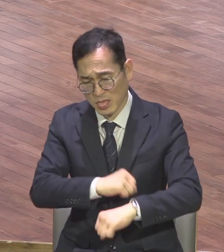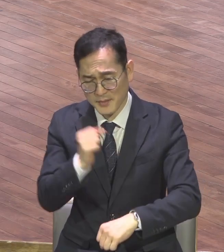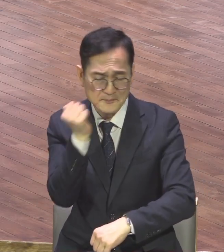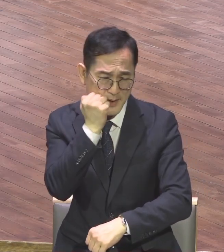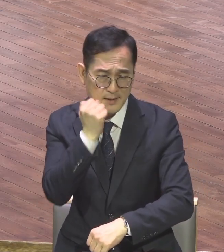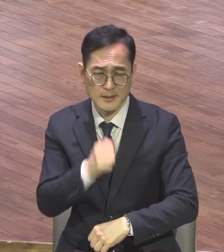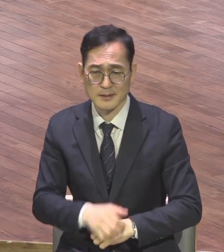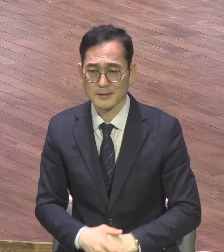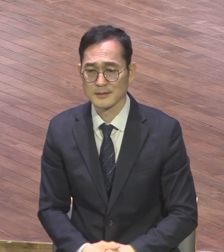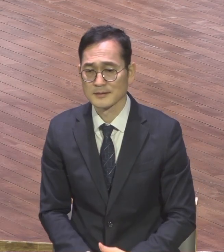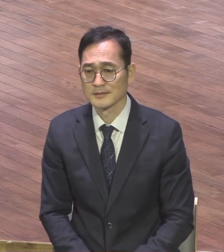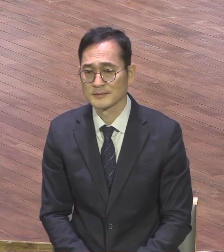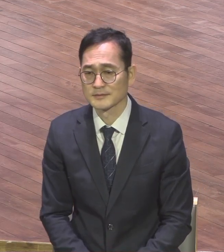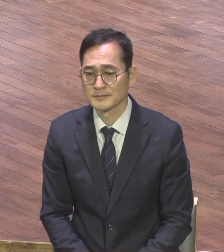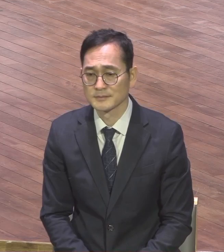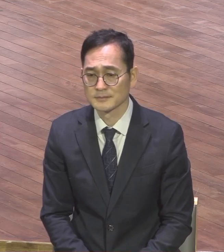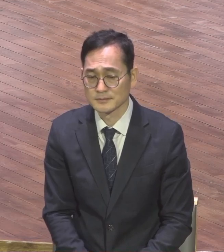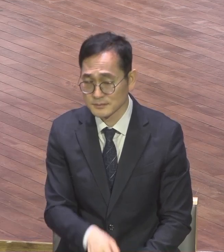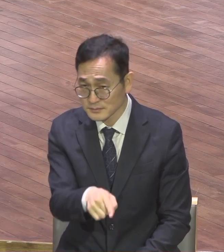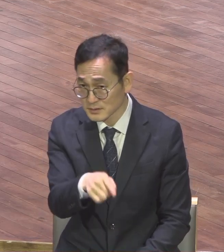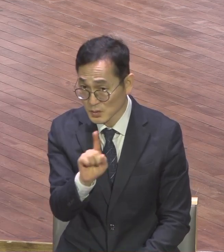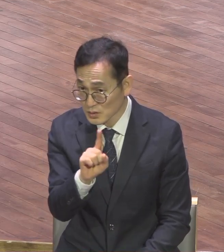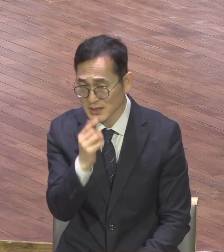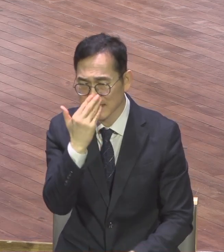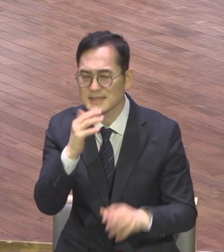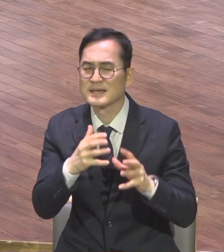처절하게 망한 이스라엘